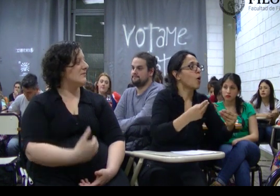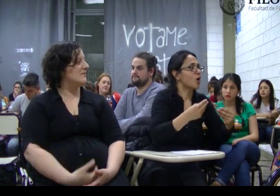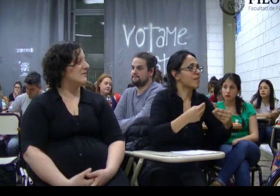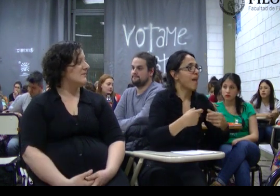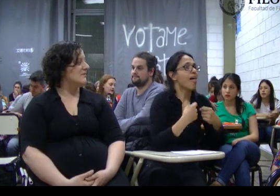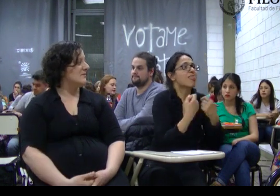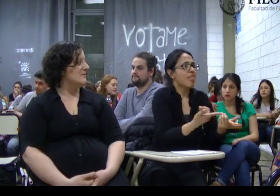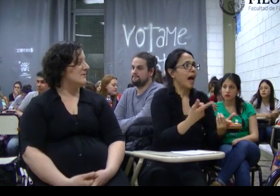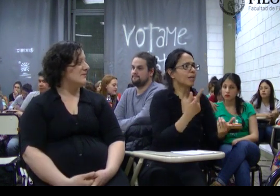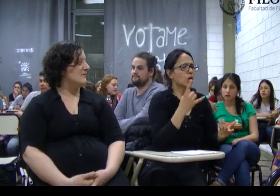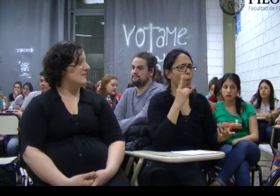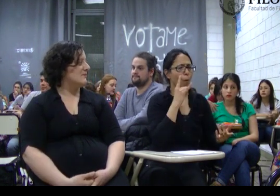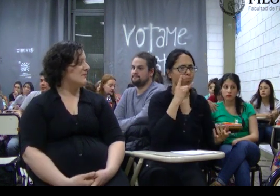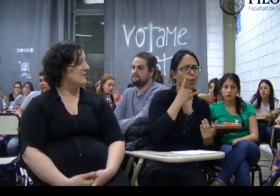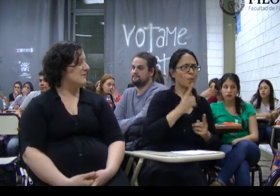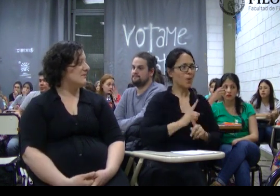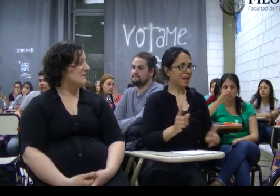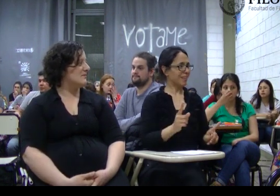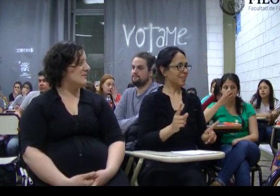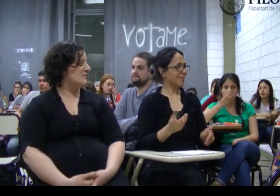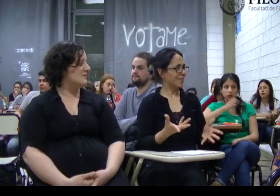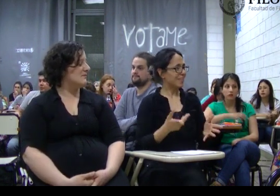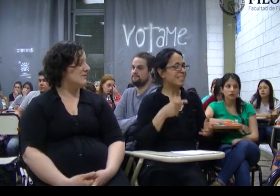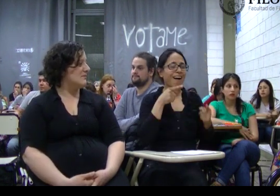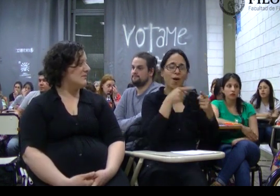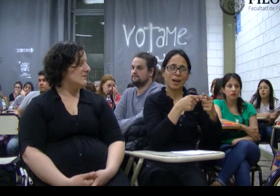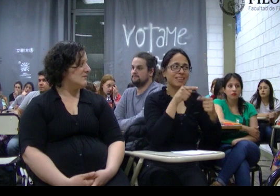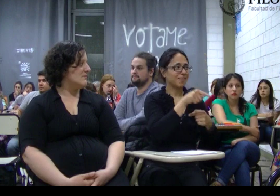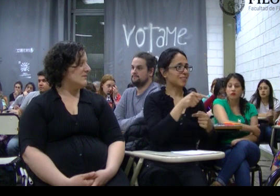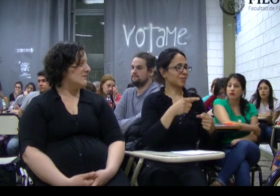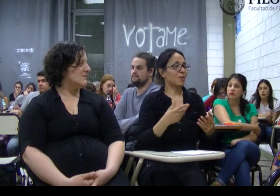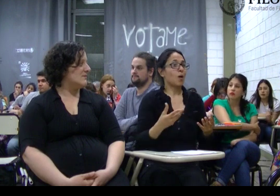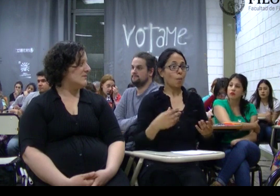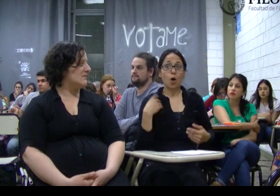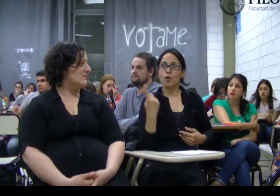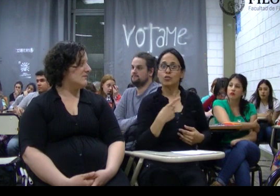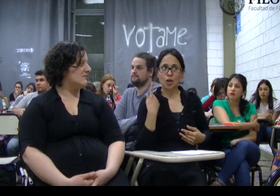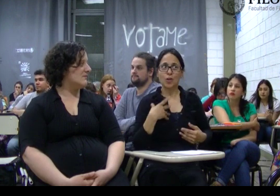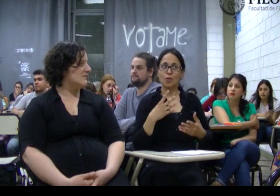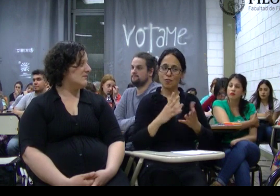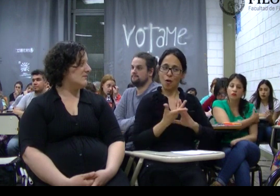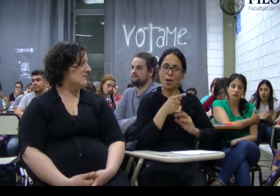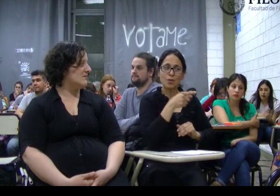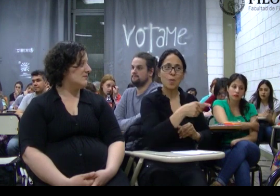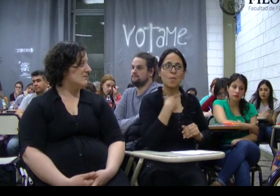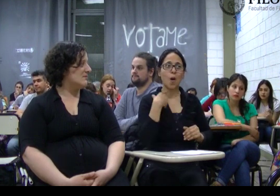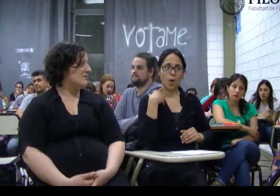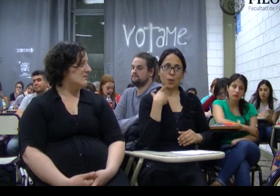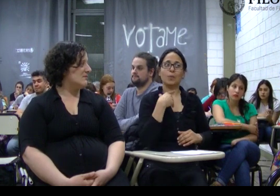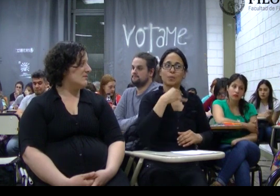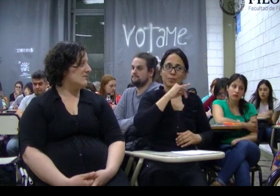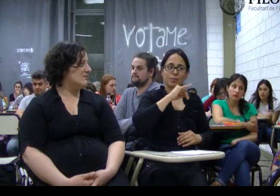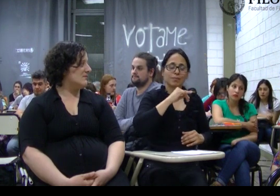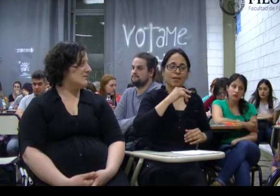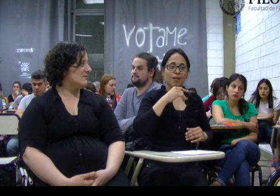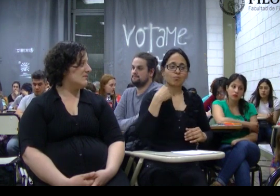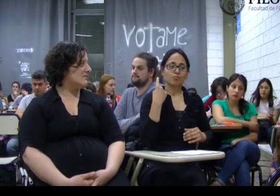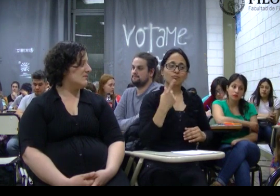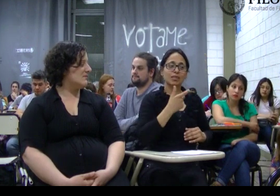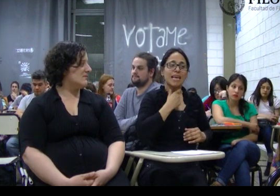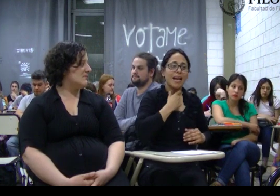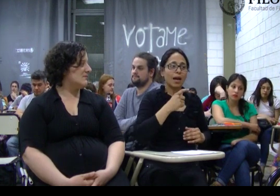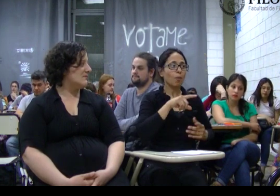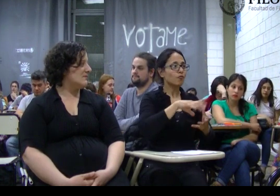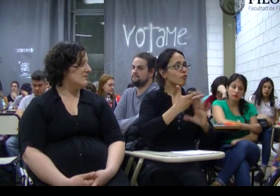incomodar el conocimiento. Y esto es una revolución para quienes venimos peleando por la ESI, porque es, por primera